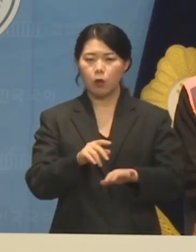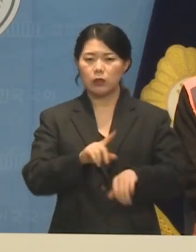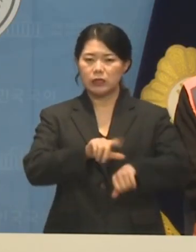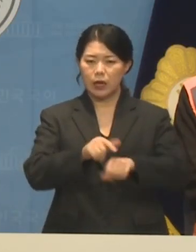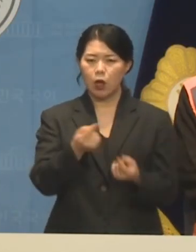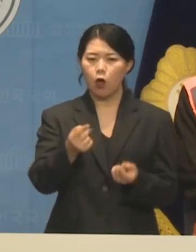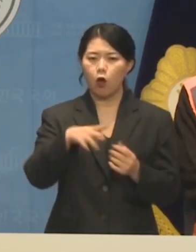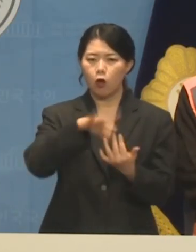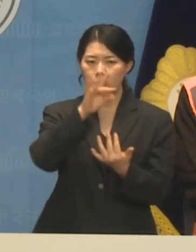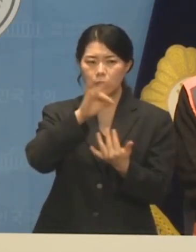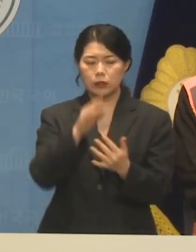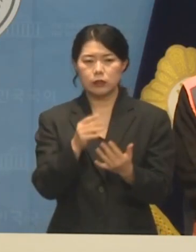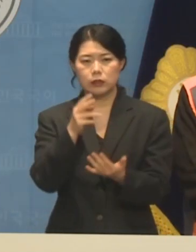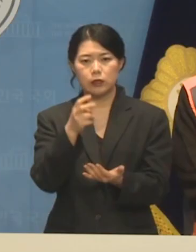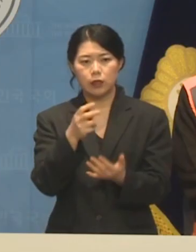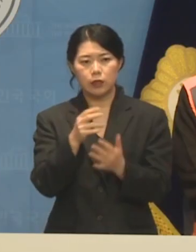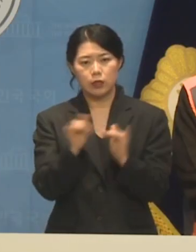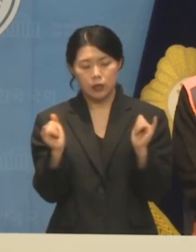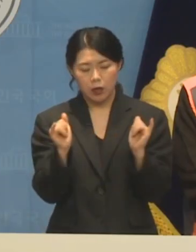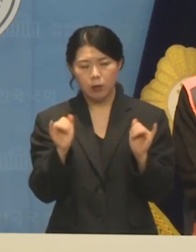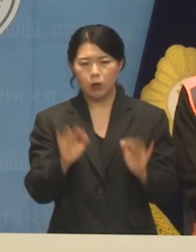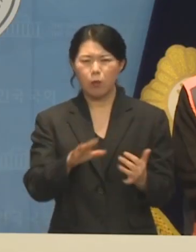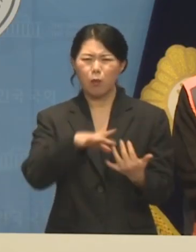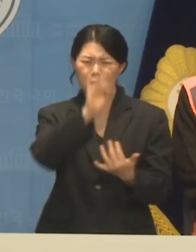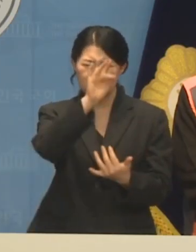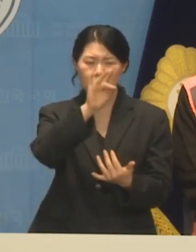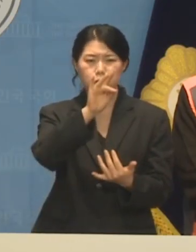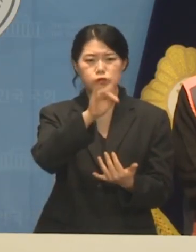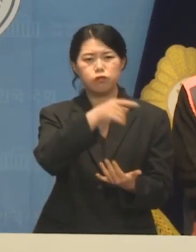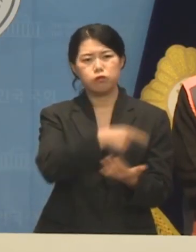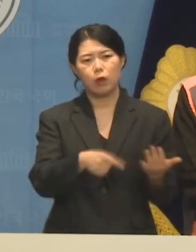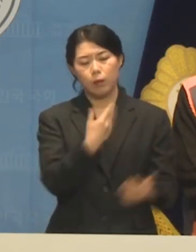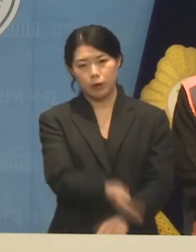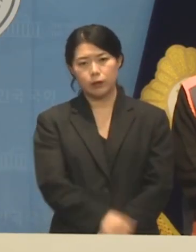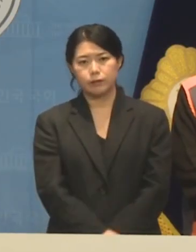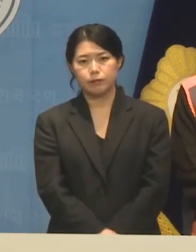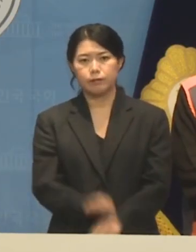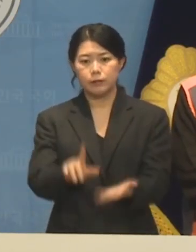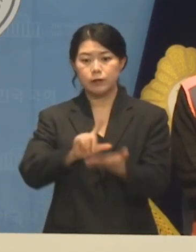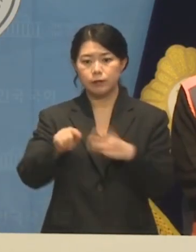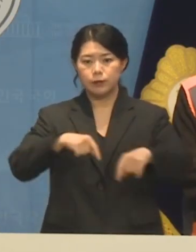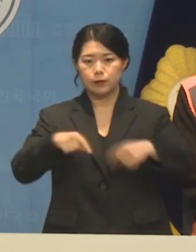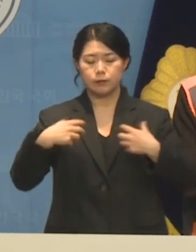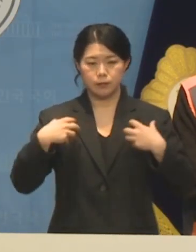먼저 타격이 온다는 것입니다. 지방자치단체의 본질적인 문제에